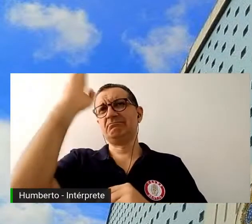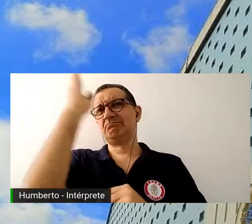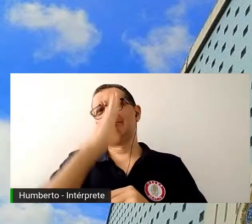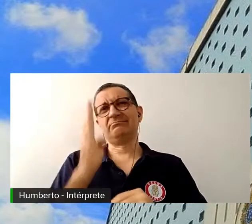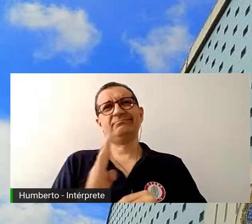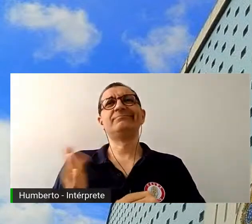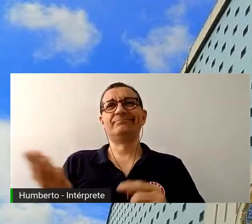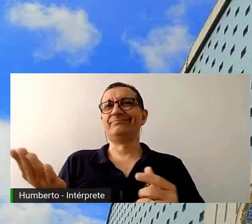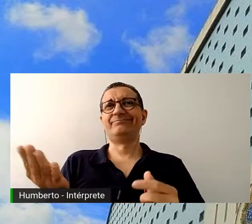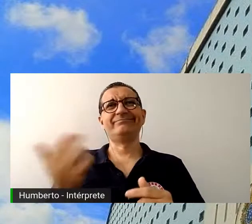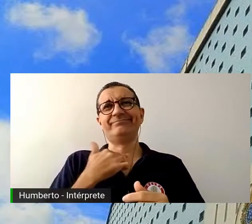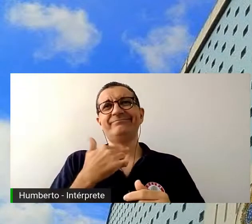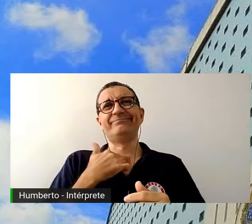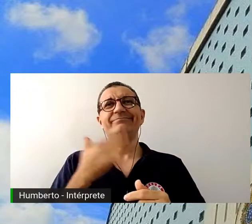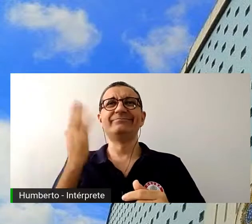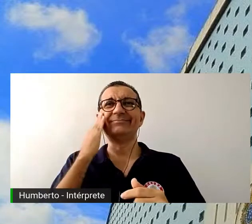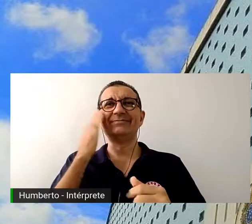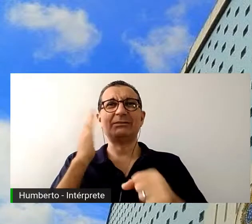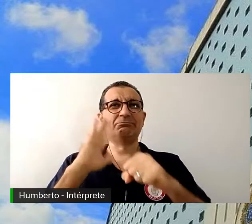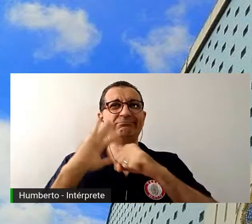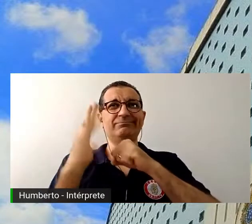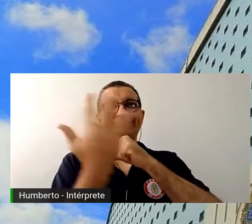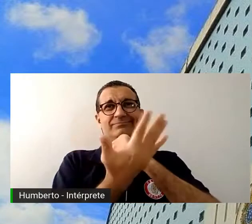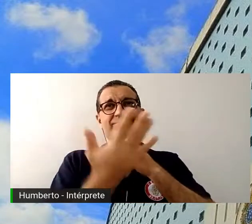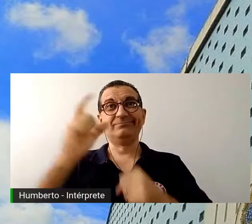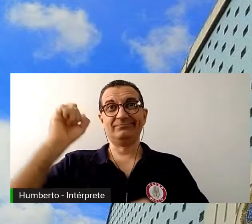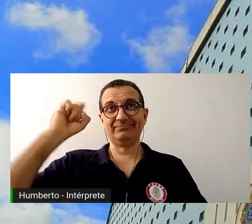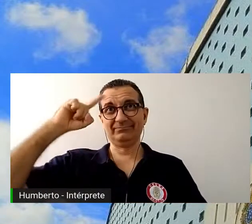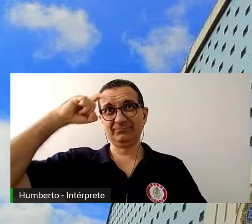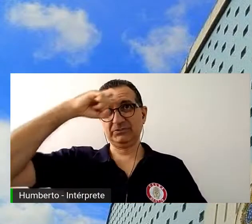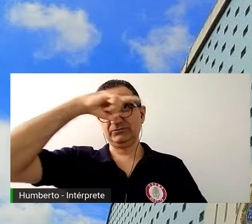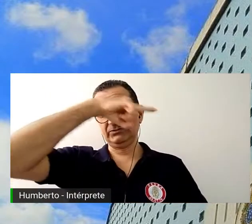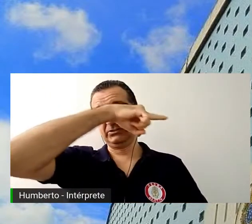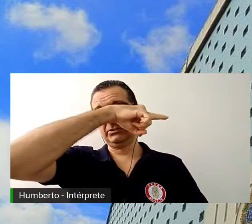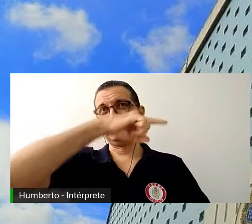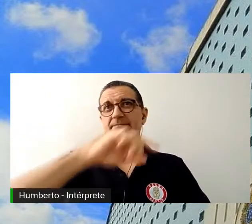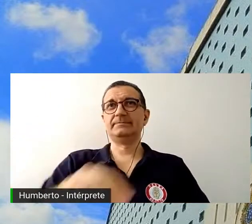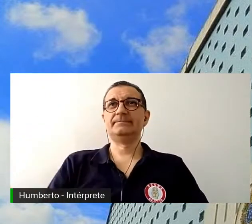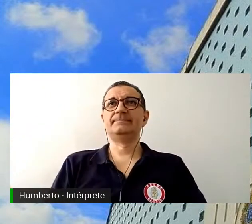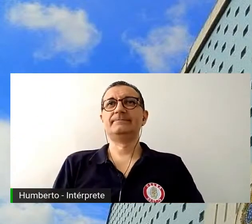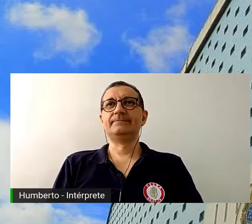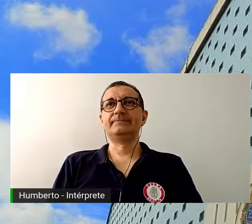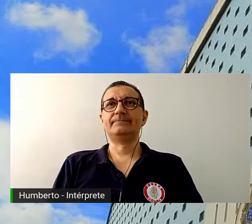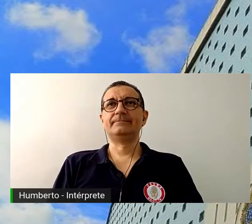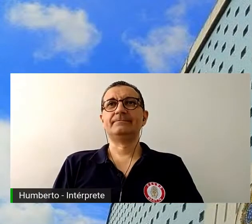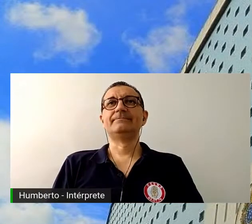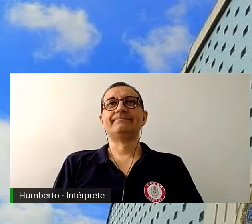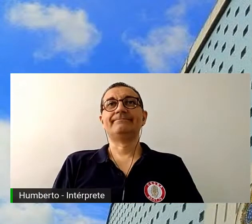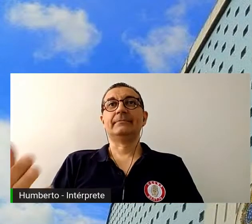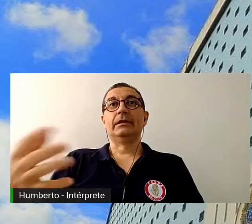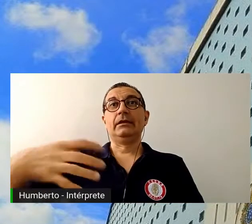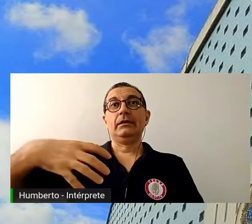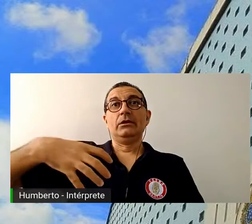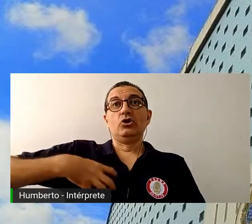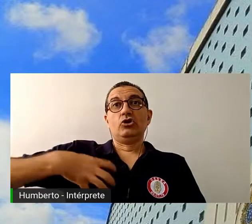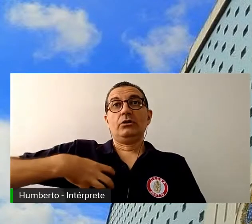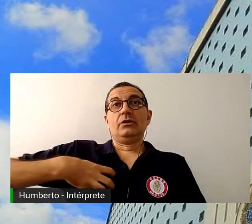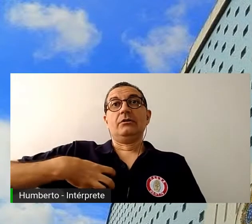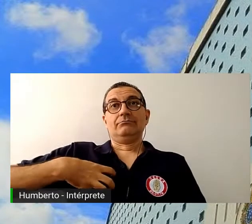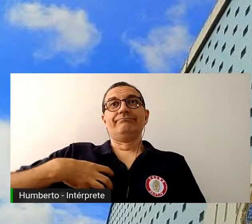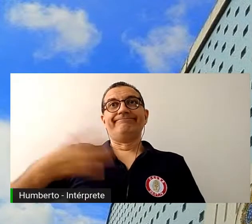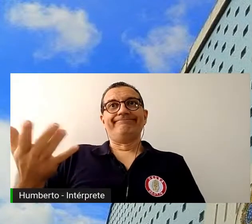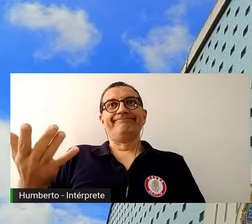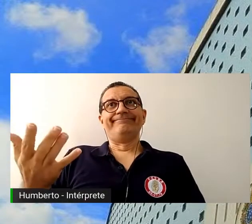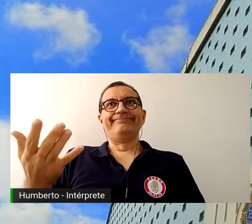avançada. Também está passando por alguns momentos, No Brasil, especificamente, no estado da Bahia,